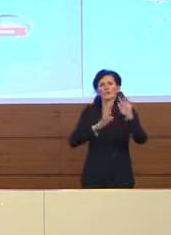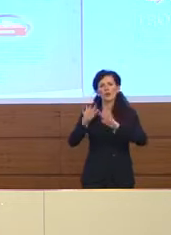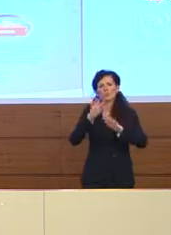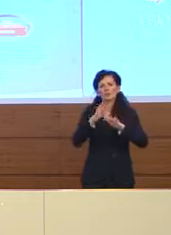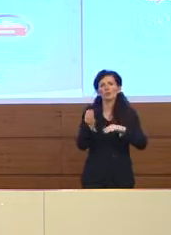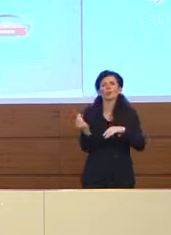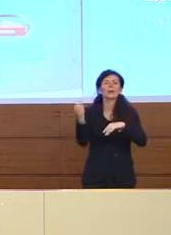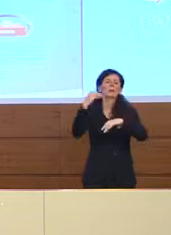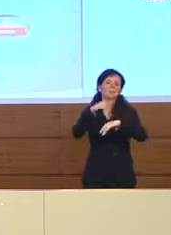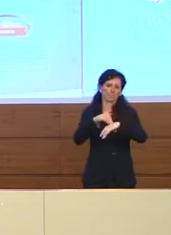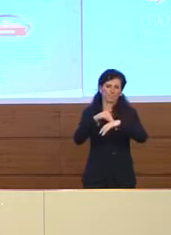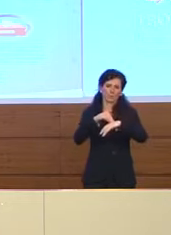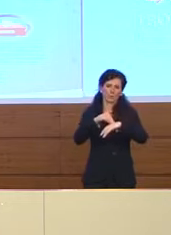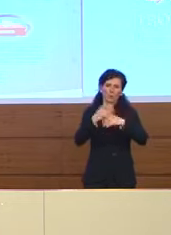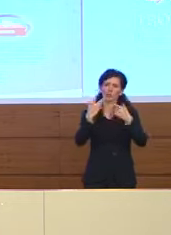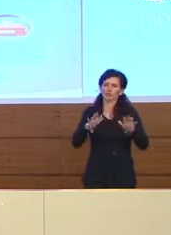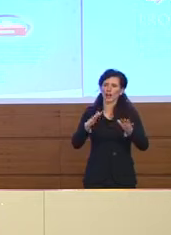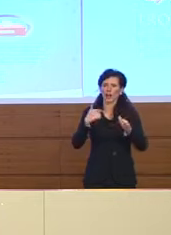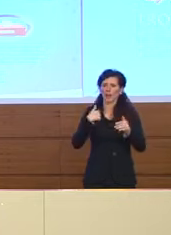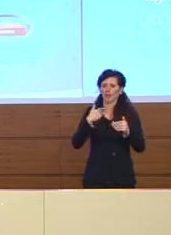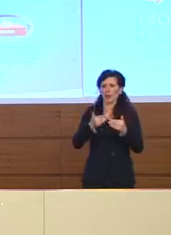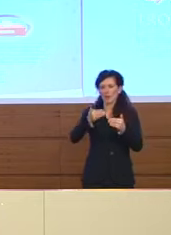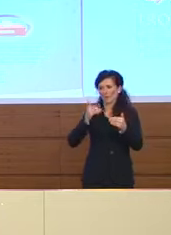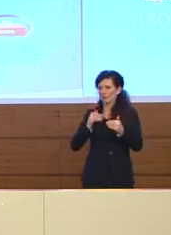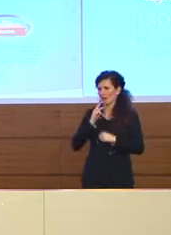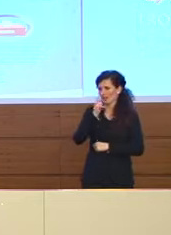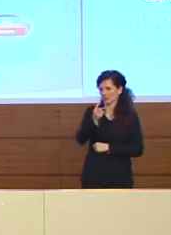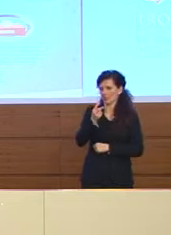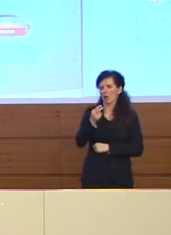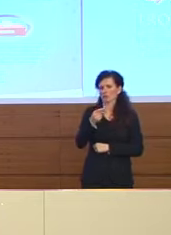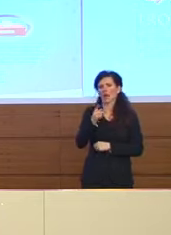illustrato nella mia precedente risposta